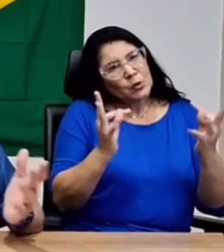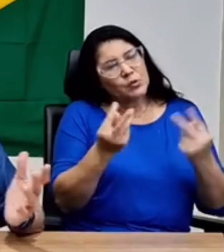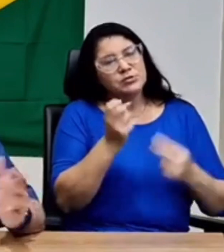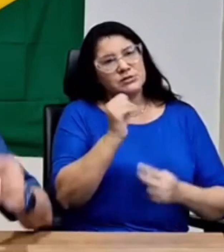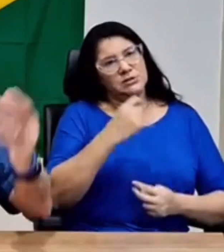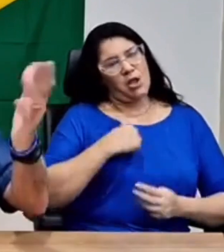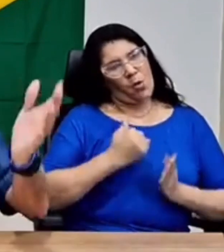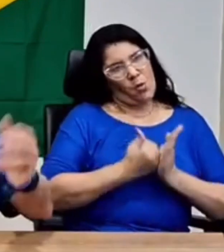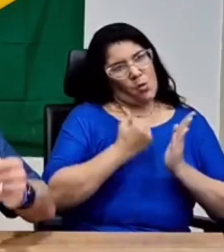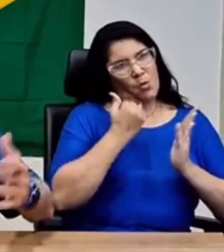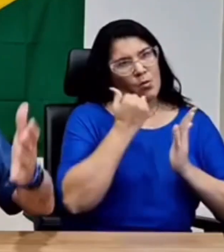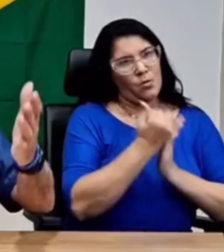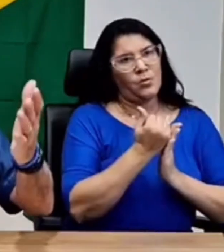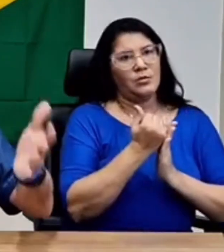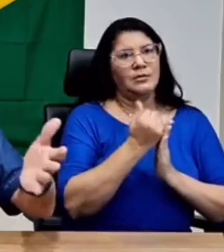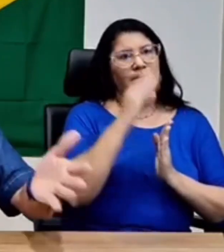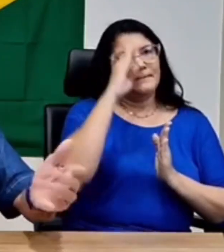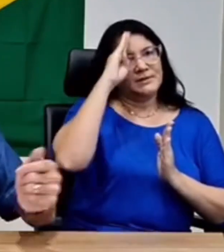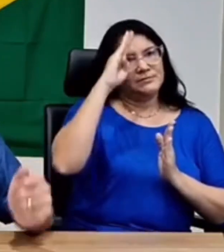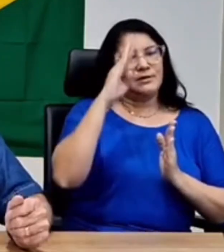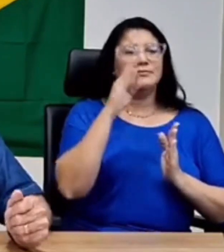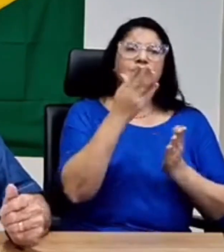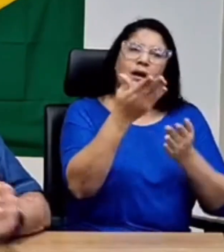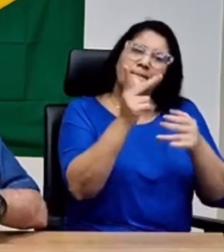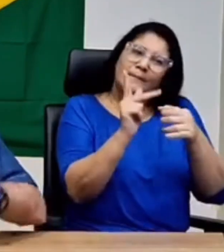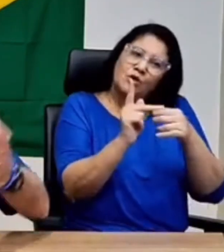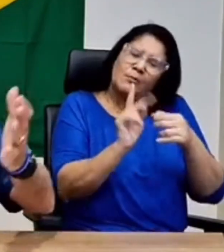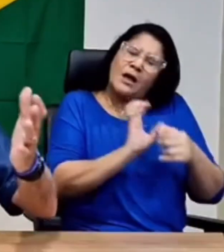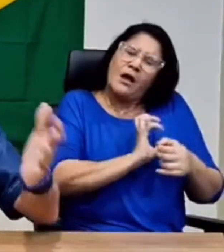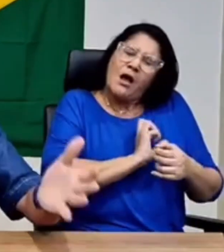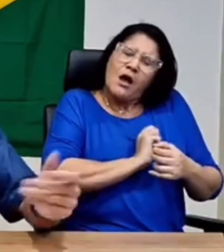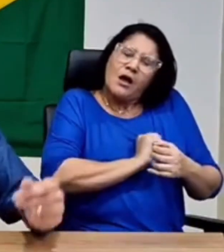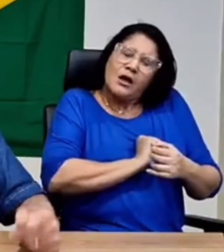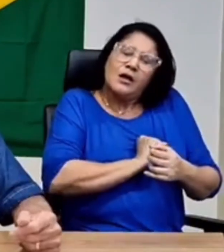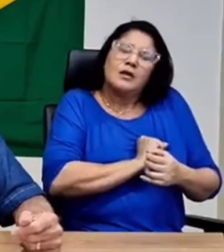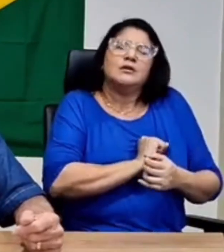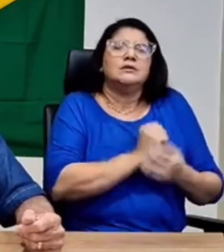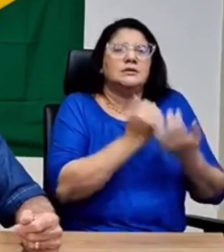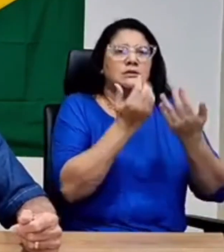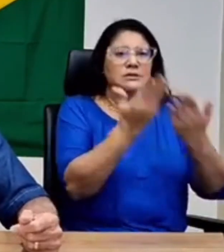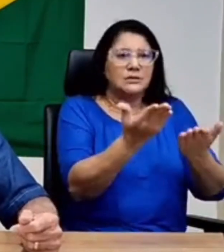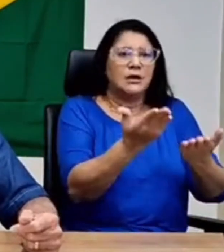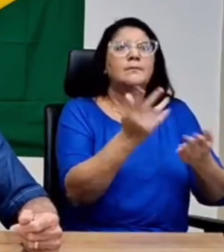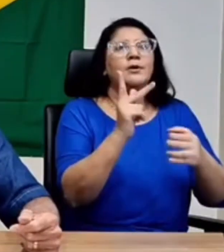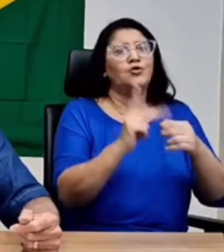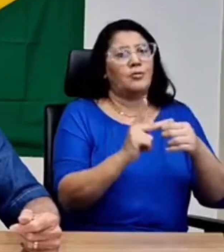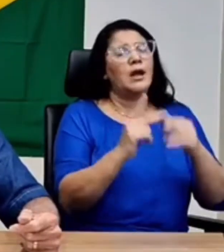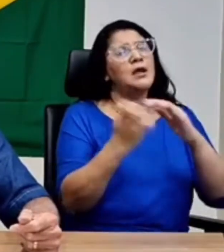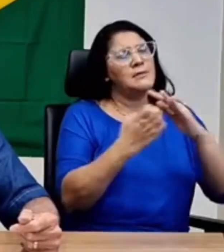eu excedi, em especial a nossa querida Petrobras, uma empresa fantástica, mas tem uma obrigação.